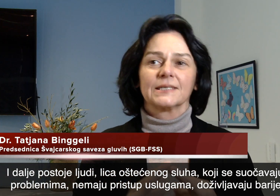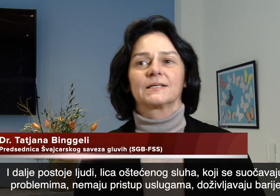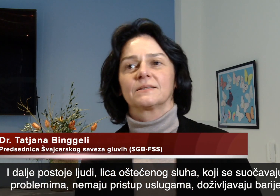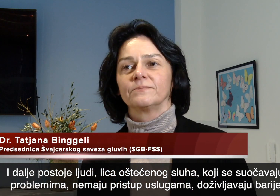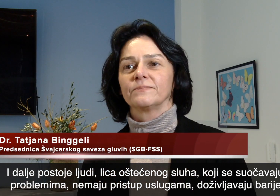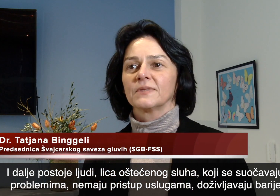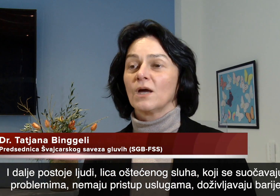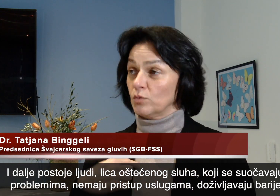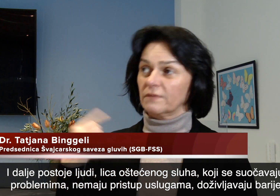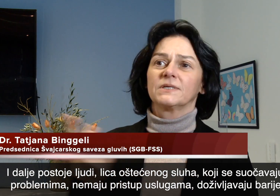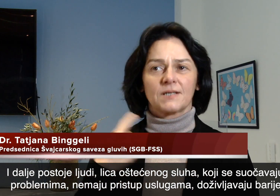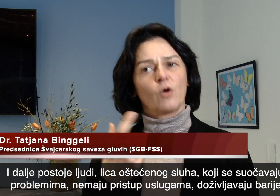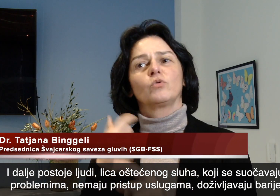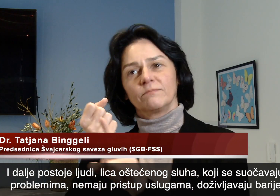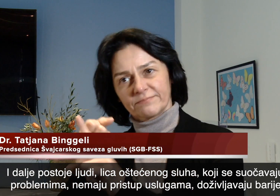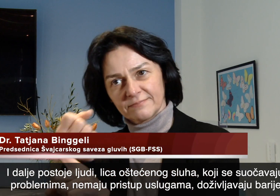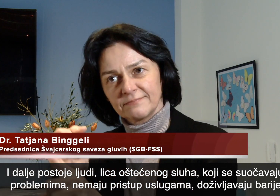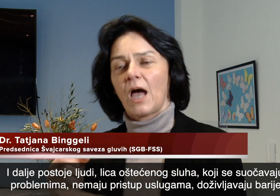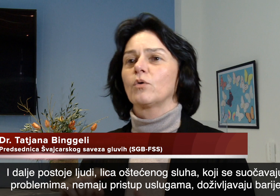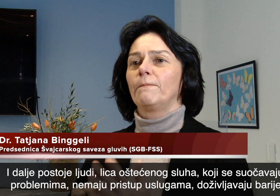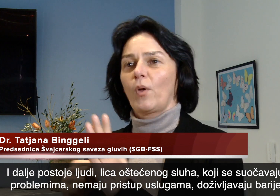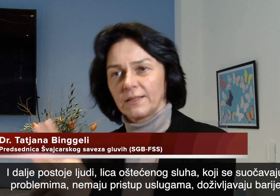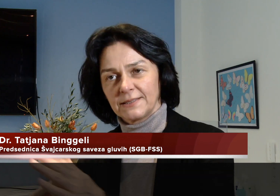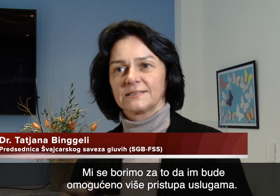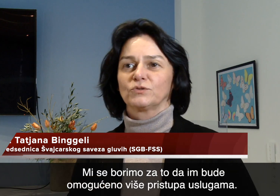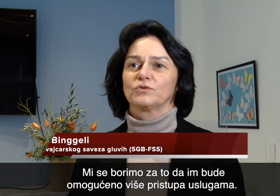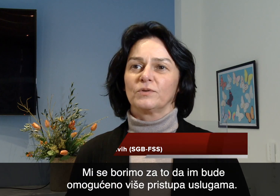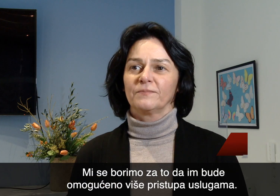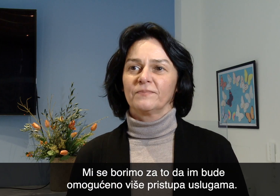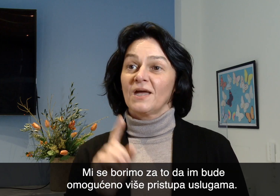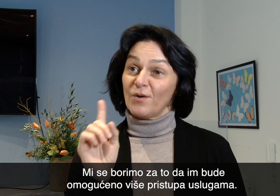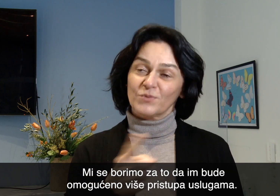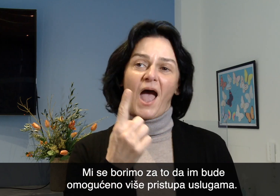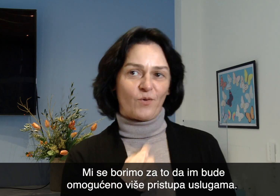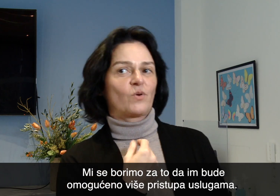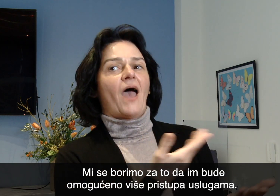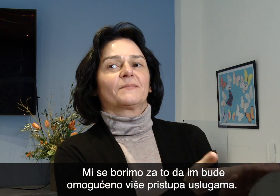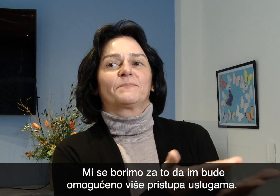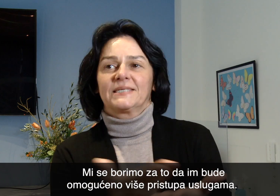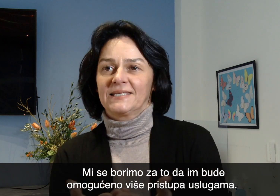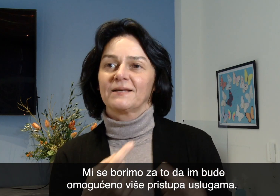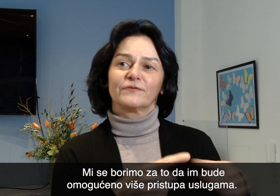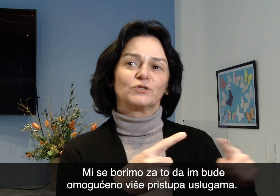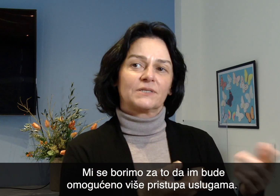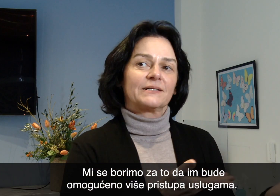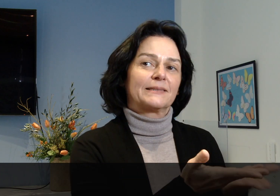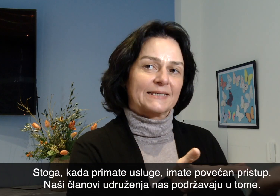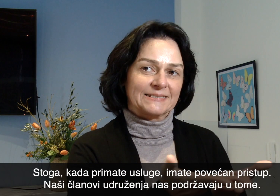erleben und keinen Zugang haben, Barrieren erleben. Wir kämpfen dafür, damit sie mehr Zugang erhalten.